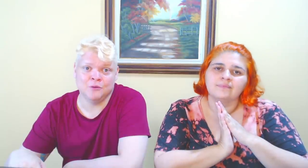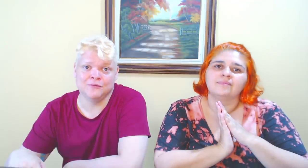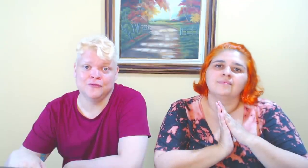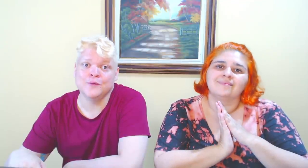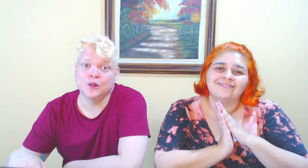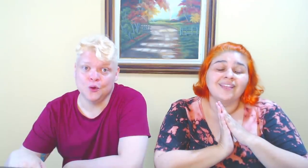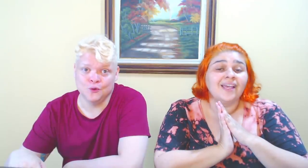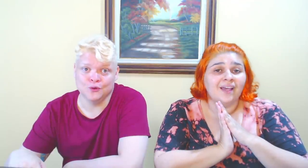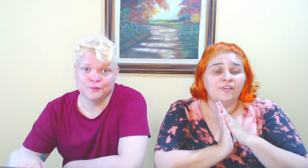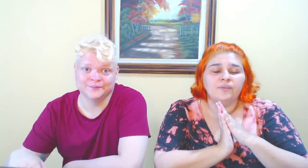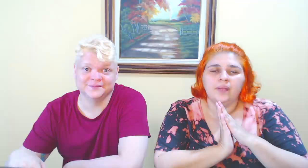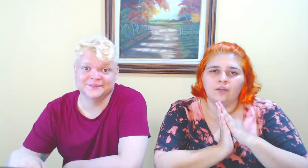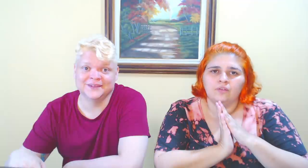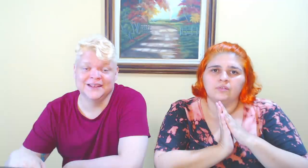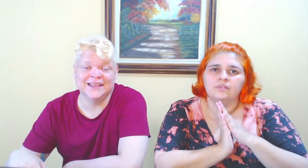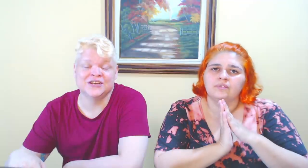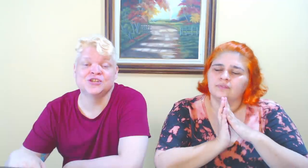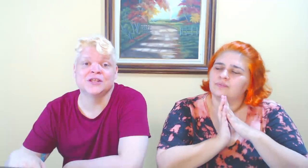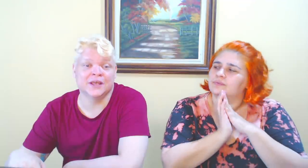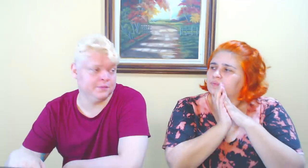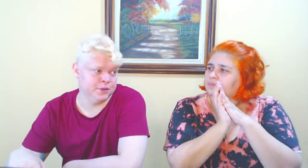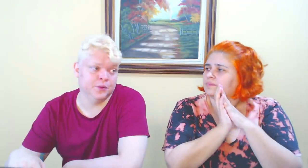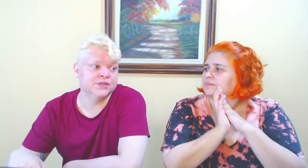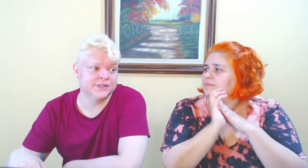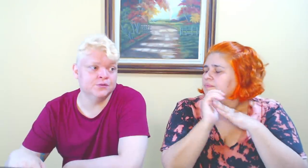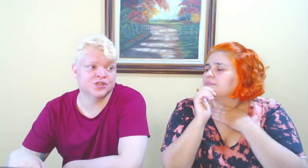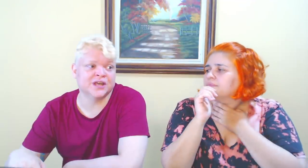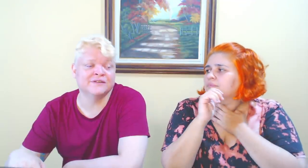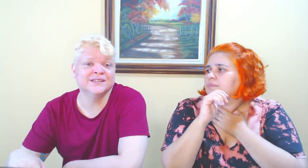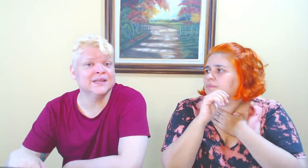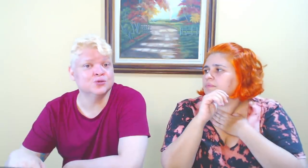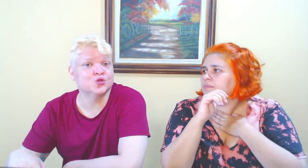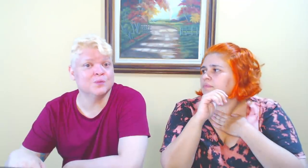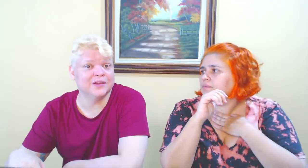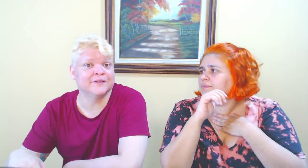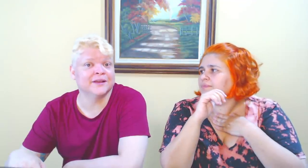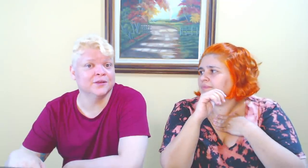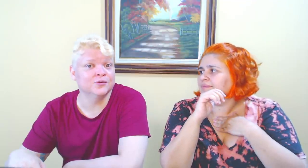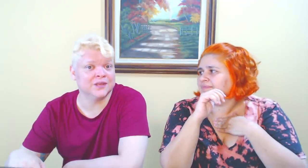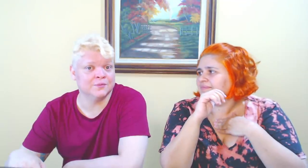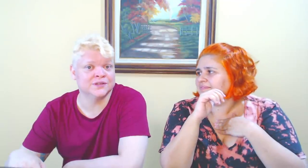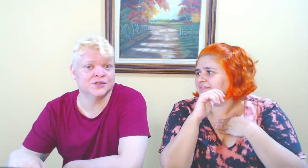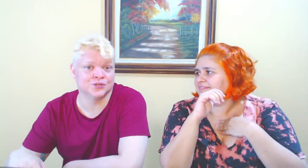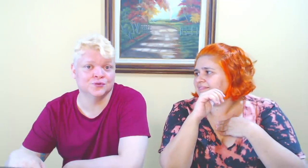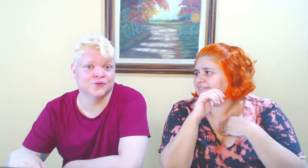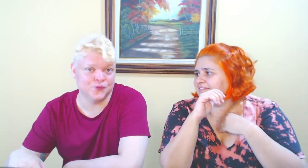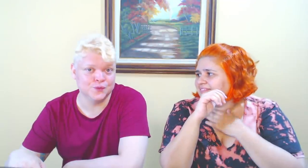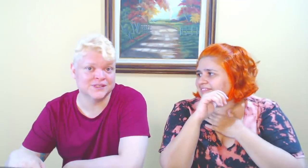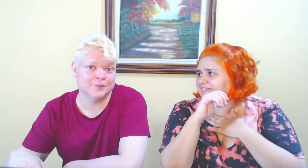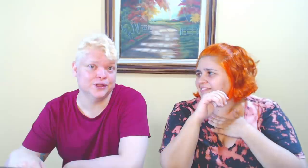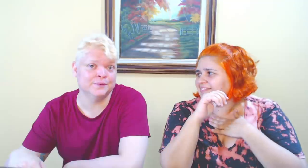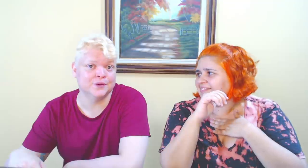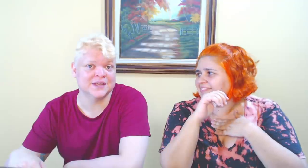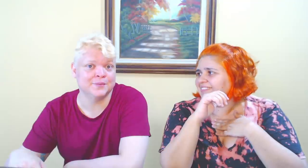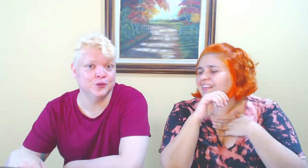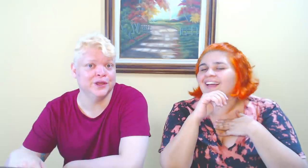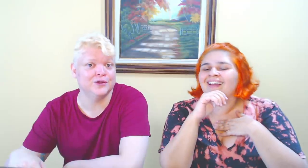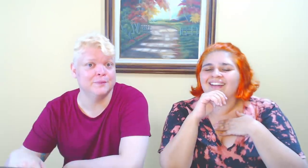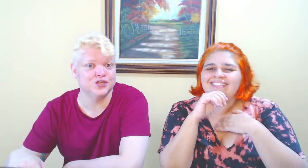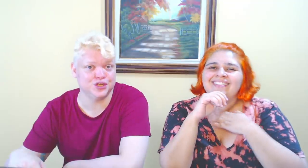O filme é longo É o filme é longo E a gente Pelo menos eu Estava desacostumado A ficar tanto tempo Assistindo o filme Sem poder pausar Pra ir na Sim